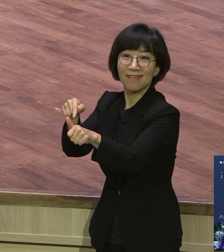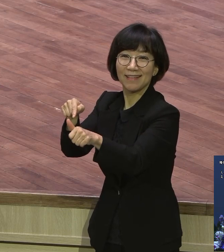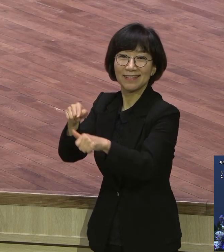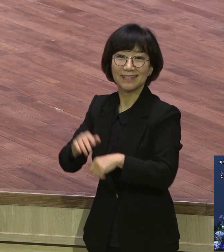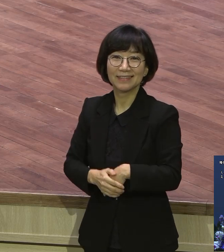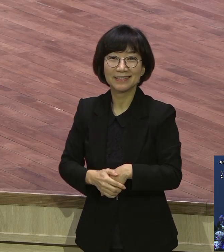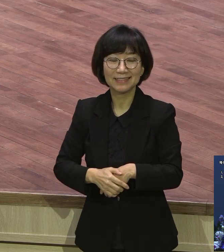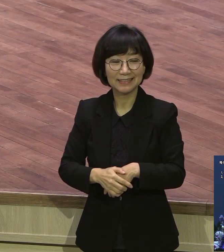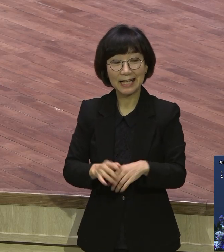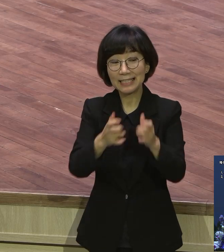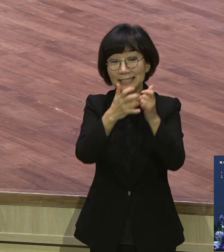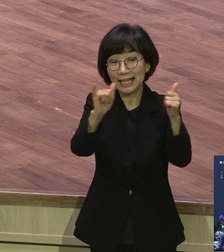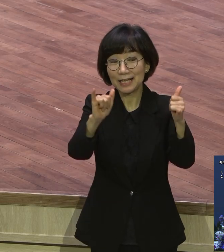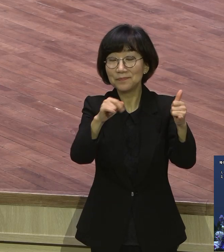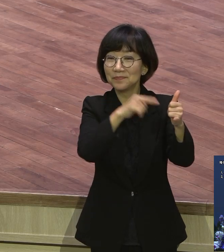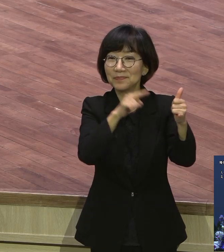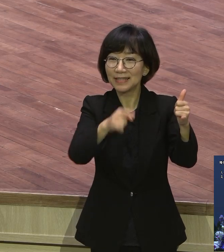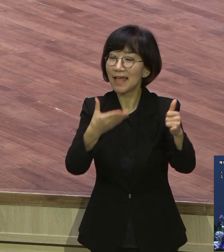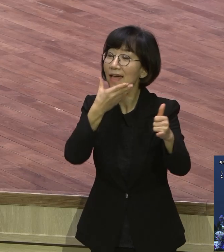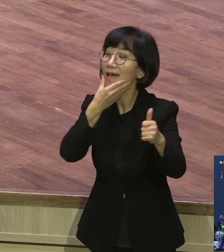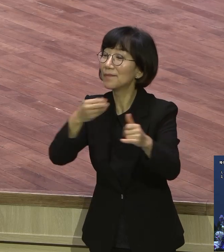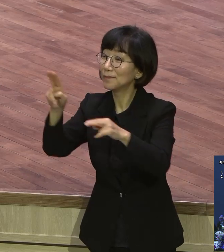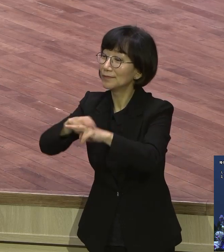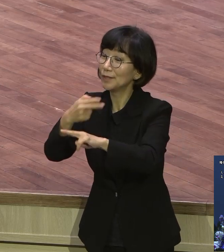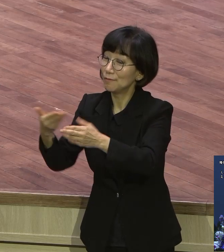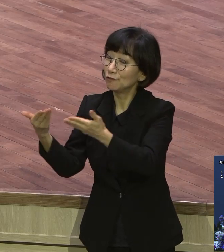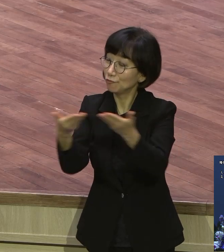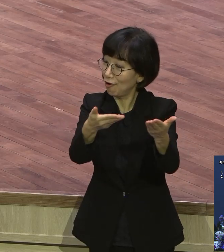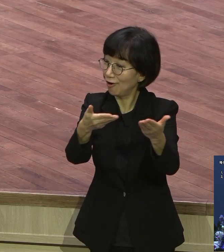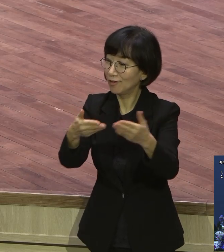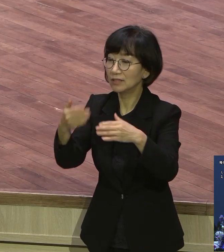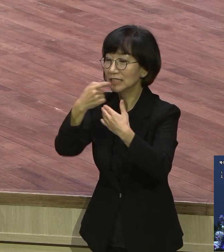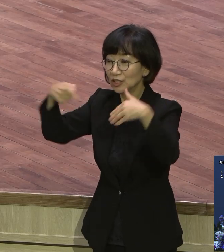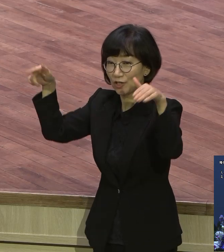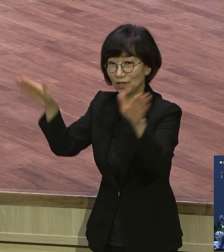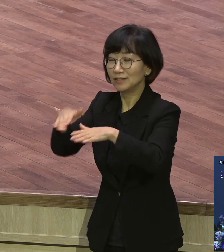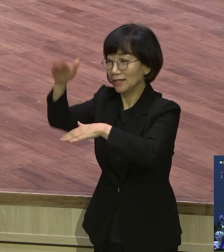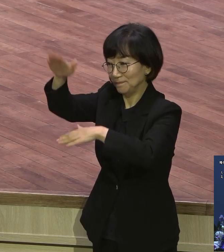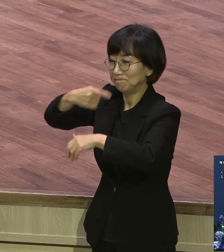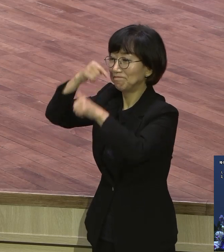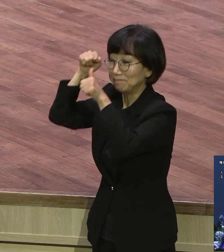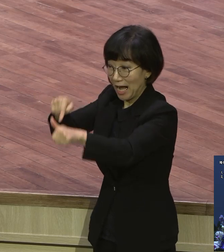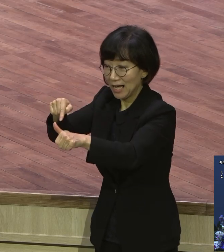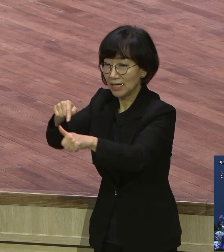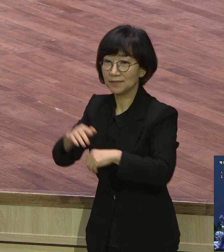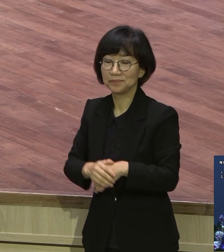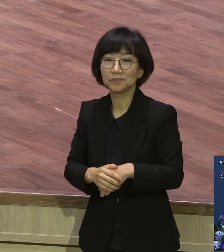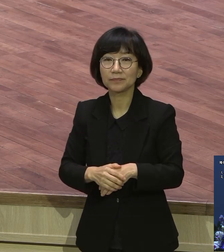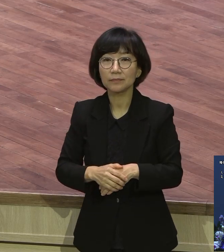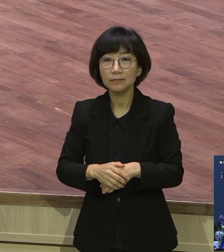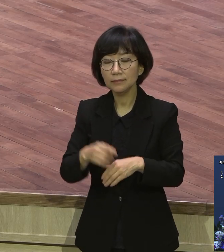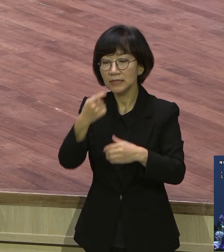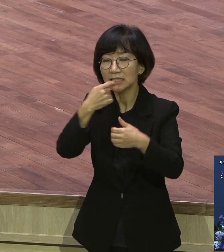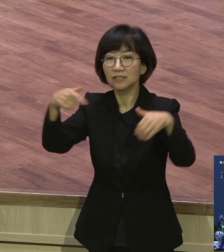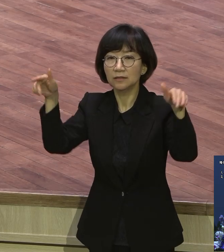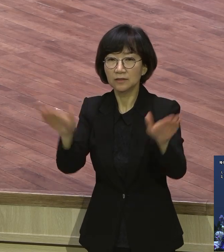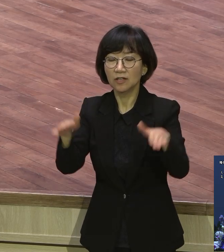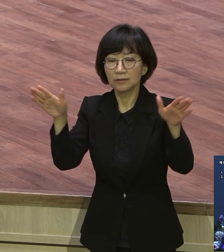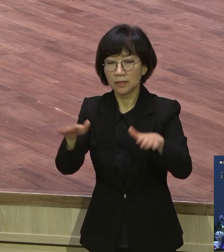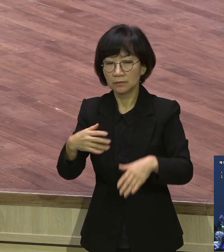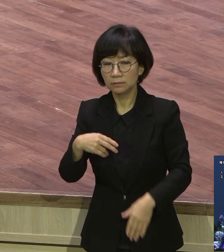인간들에게 행복을 선물해 주라 그렇게 물음 시켰어요 그런데 이 천사가